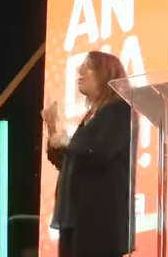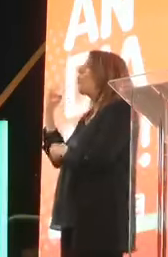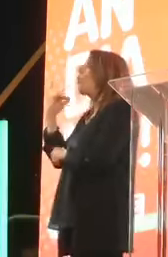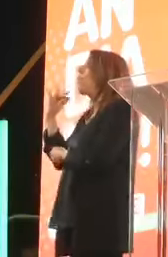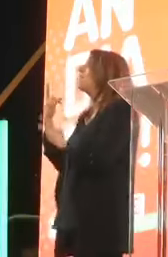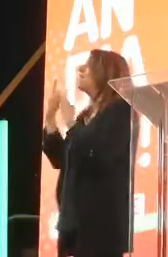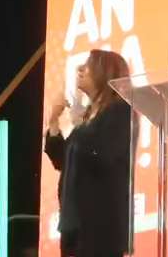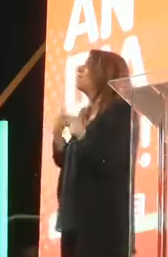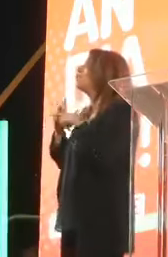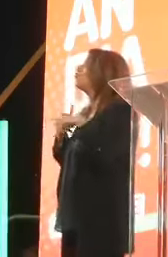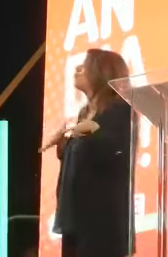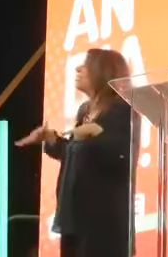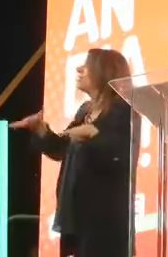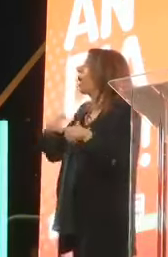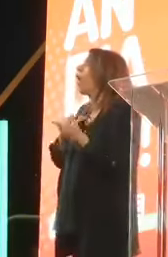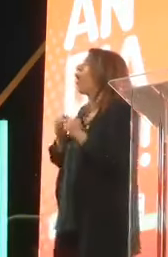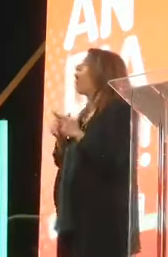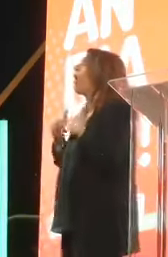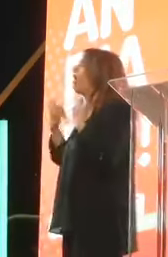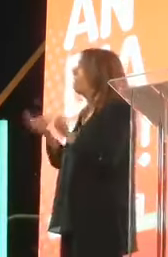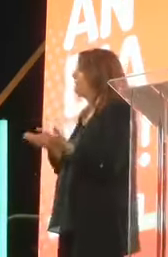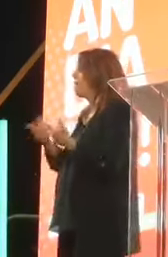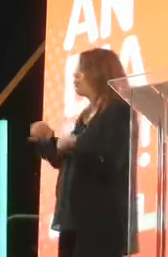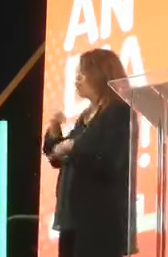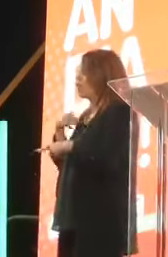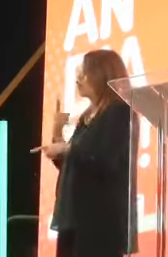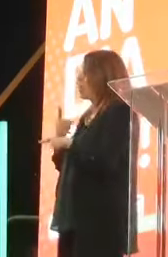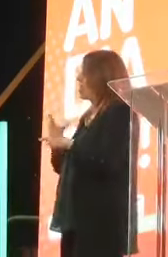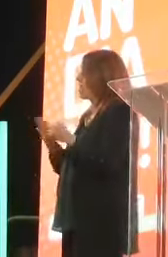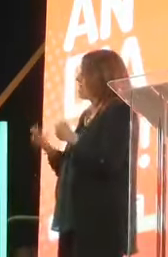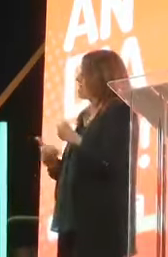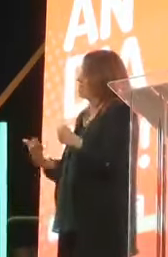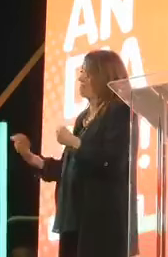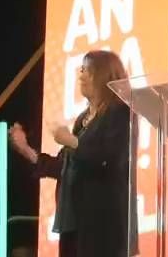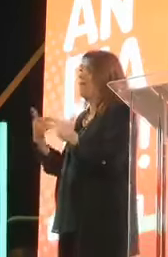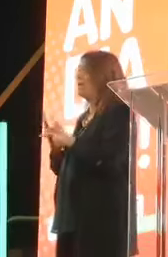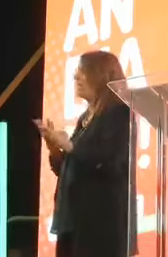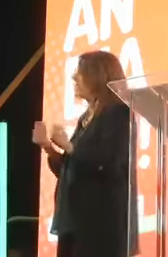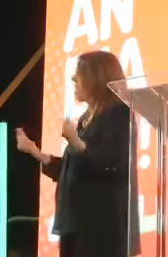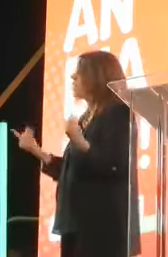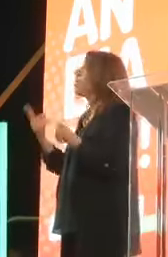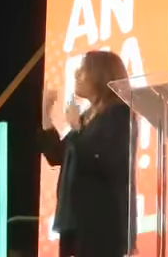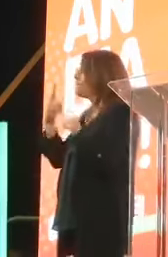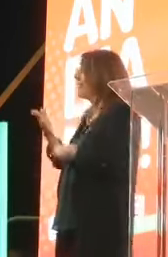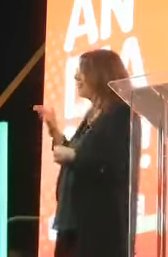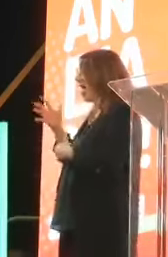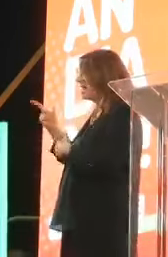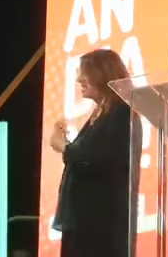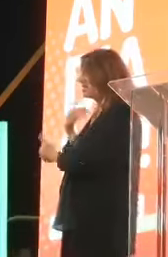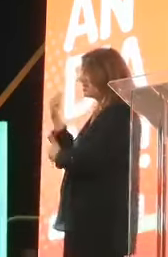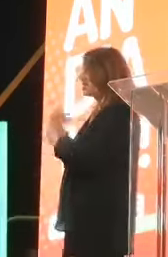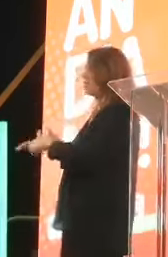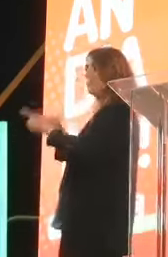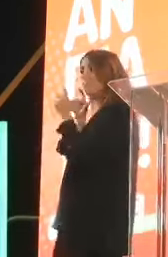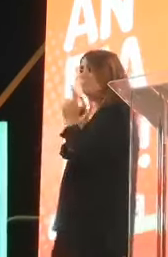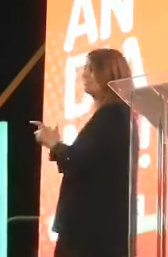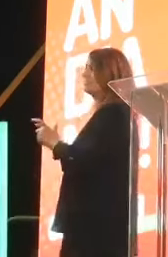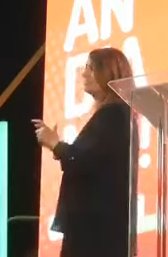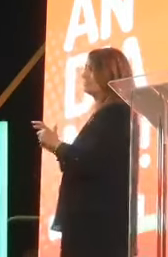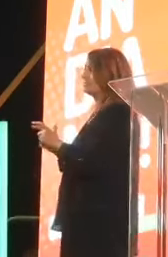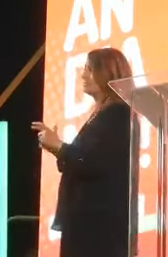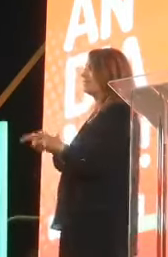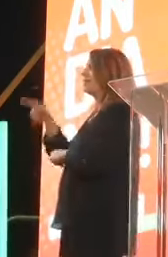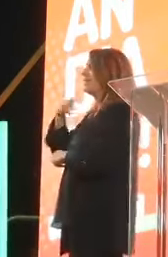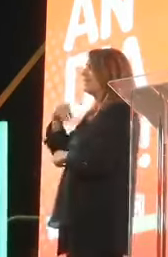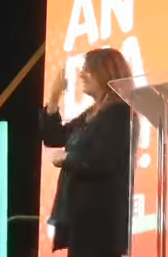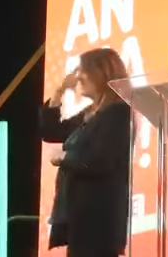nelle nostre città. Abbiamo tanto da fare e su questo dobbiamo fermare queste destre che avanzano, che siccome sanno che